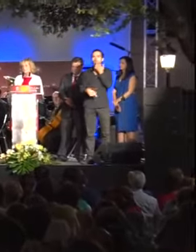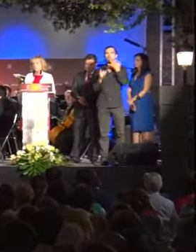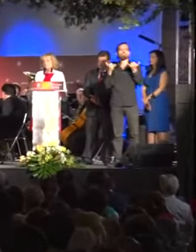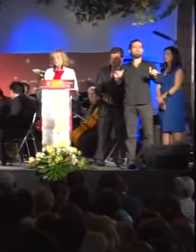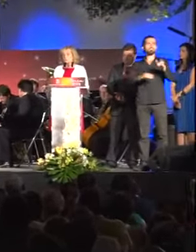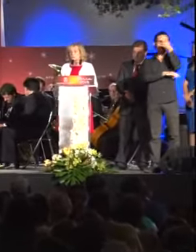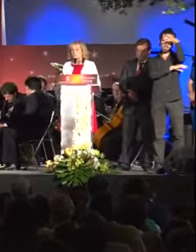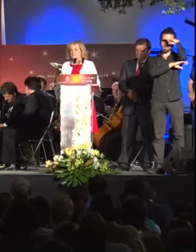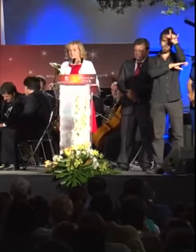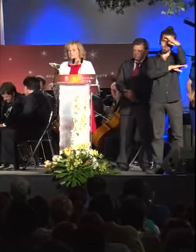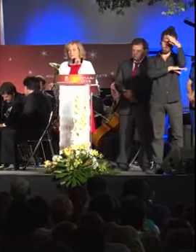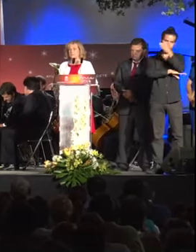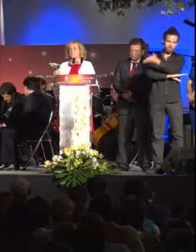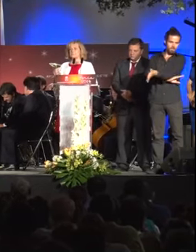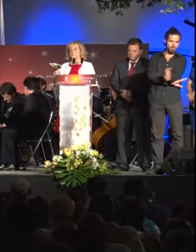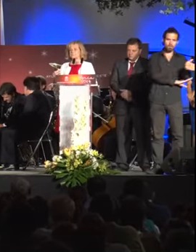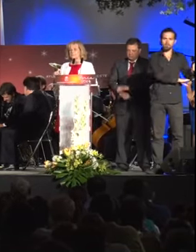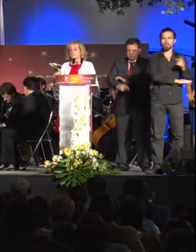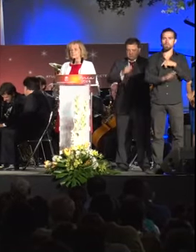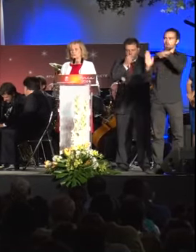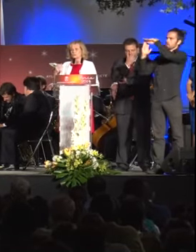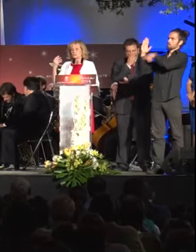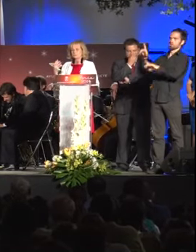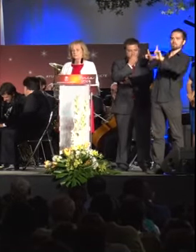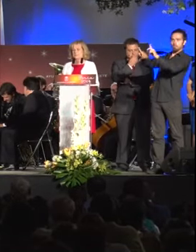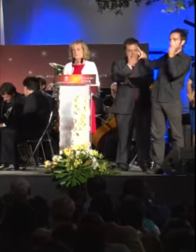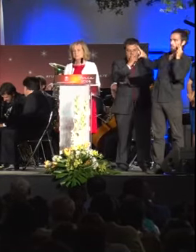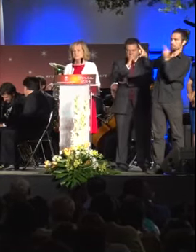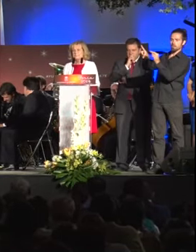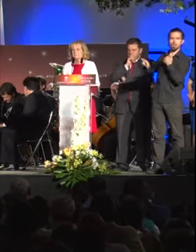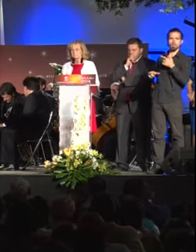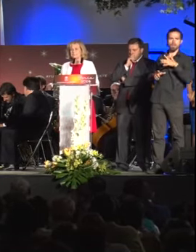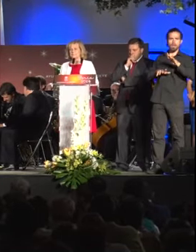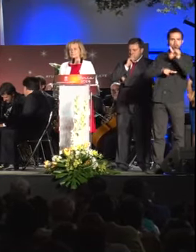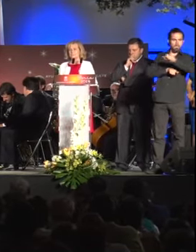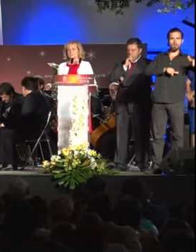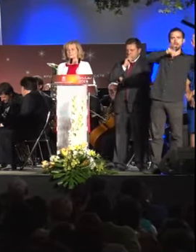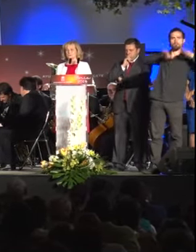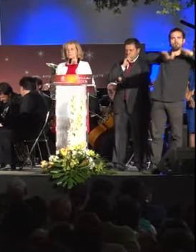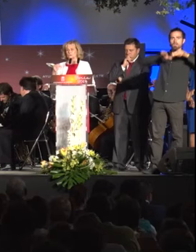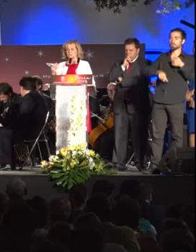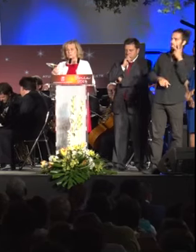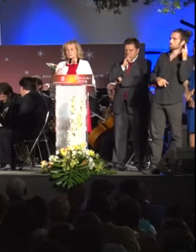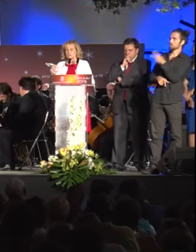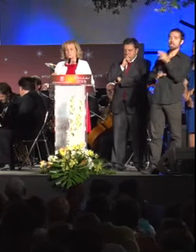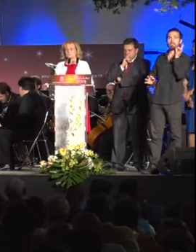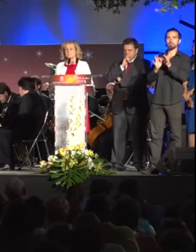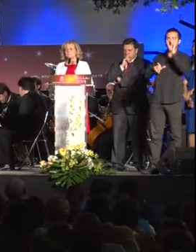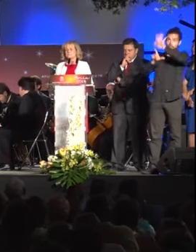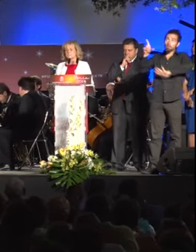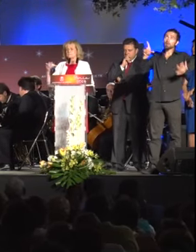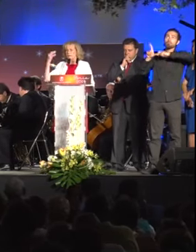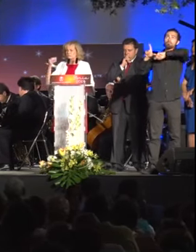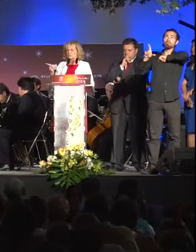ver los carteles. Somos referencia. Cuando llega septiembre, todos los aficionados de España, a los toros en toda España, toda la